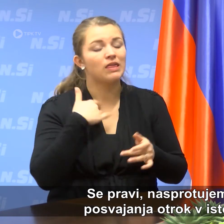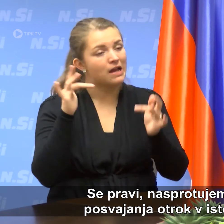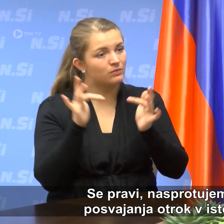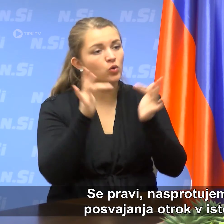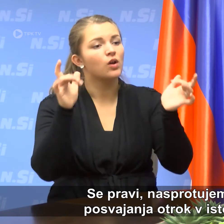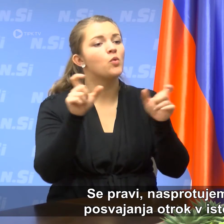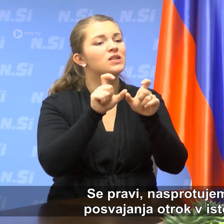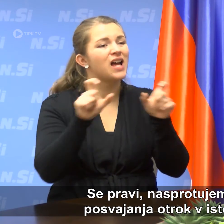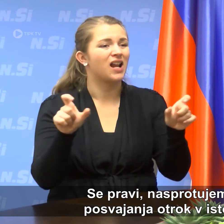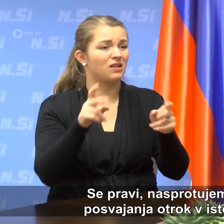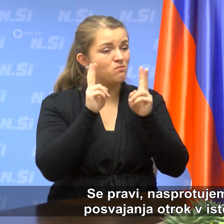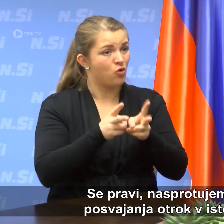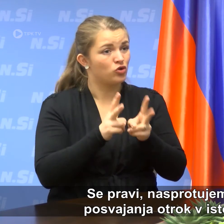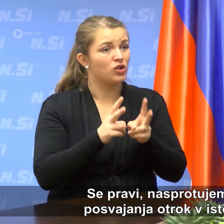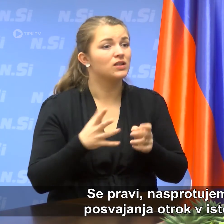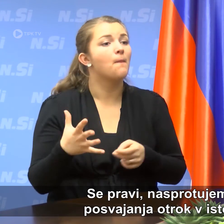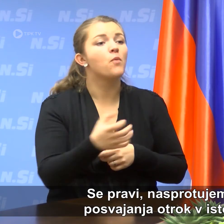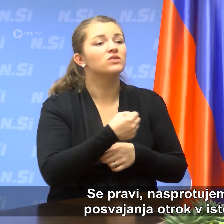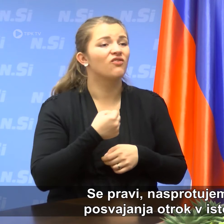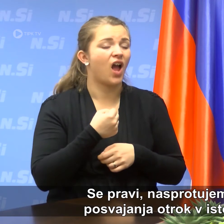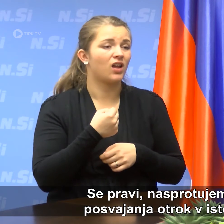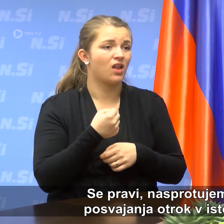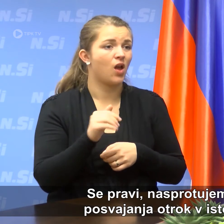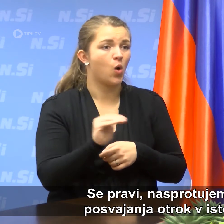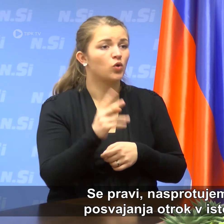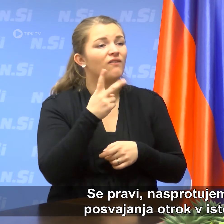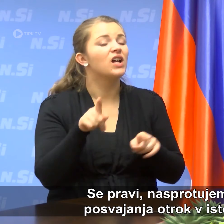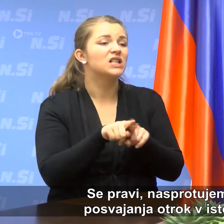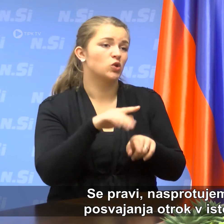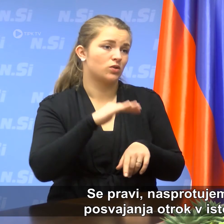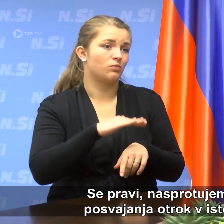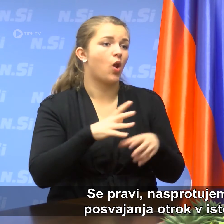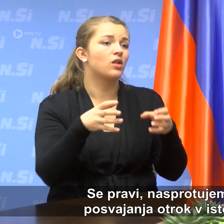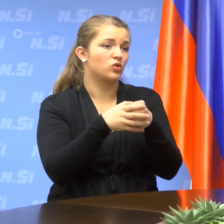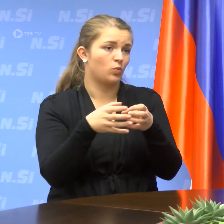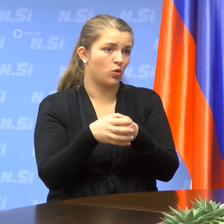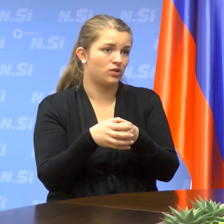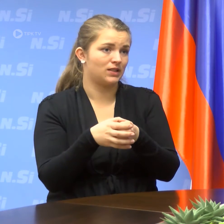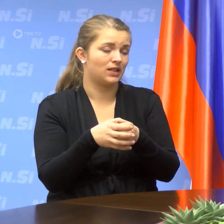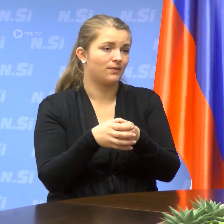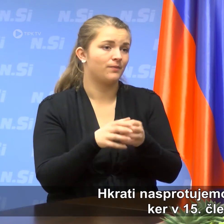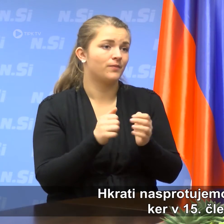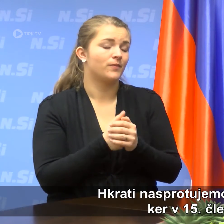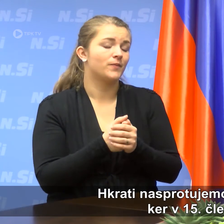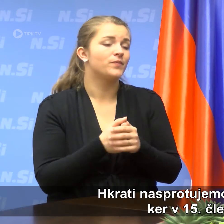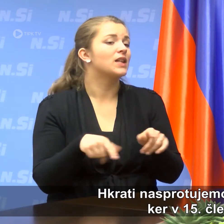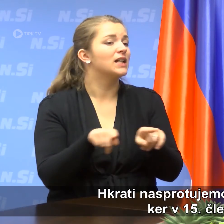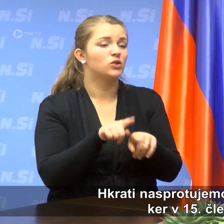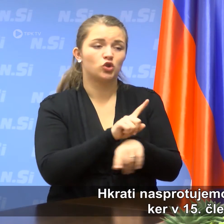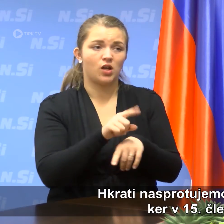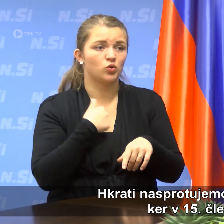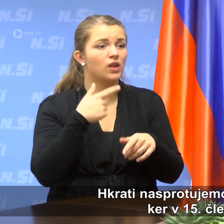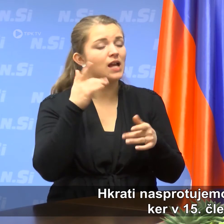možnosti posvajanja otrok v istospolne skupnosti. Hkrati nasprotujemo tudi